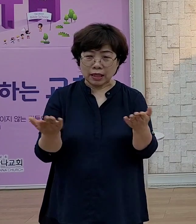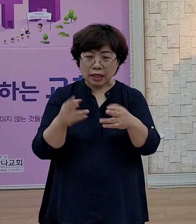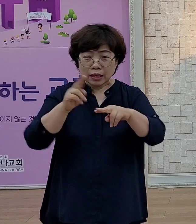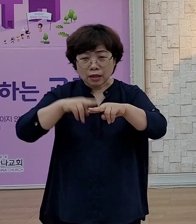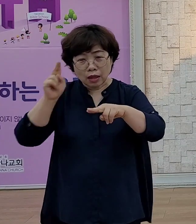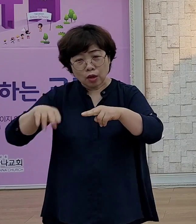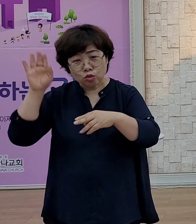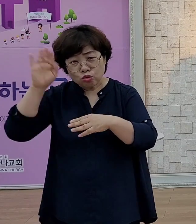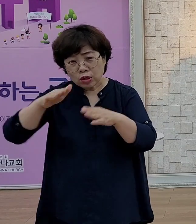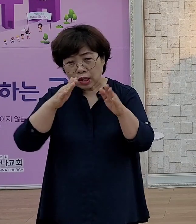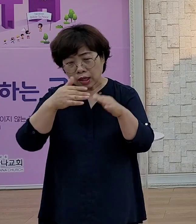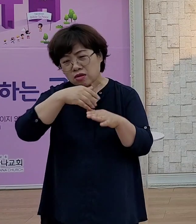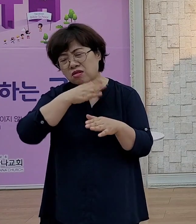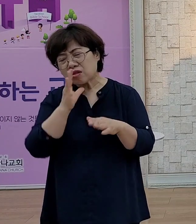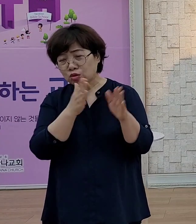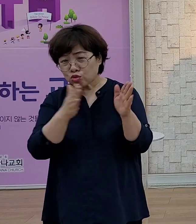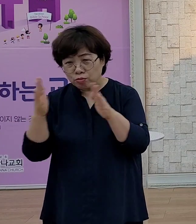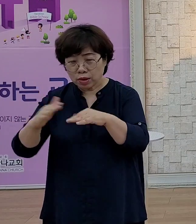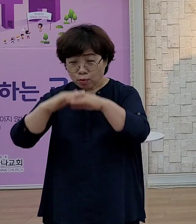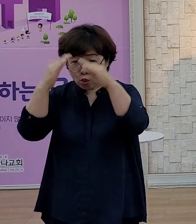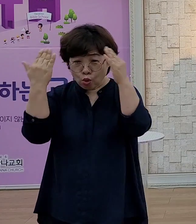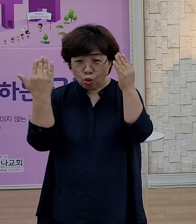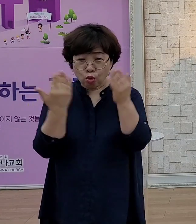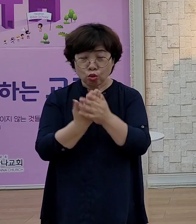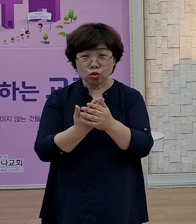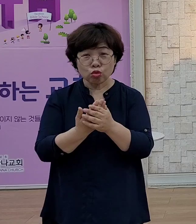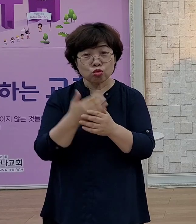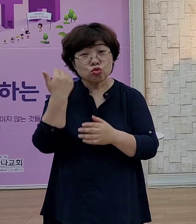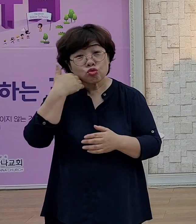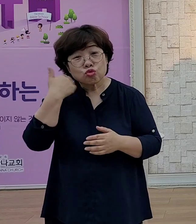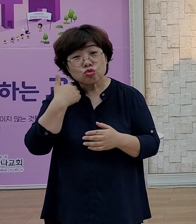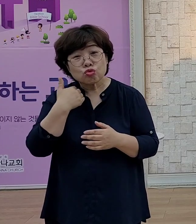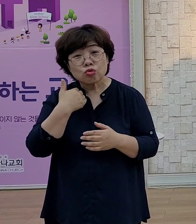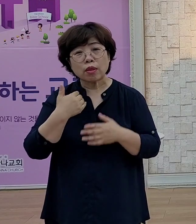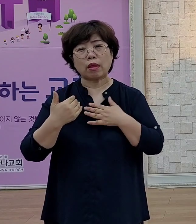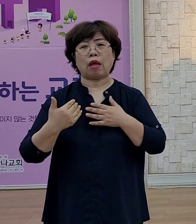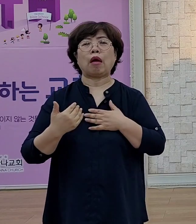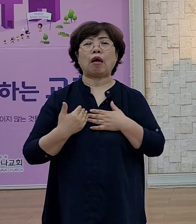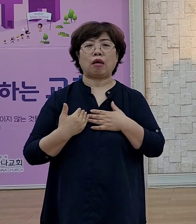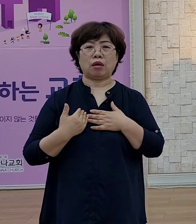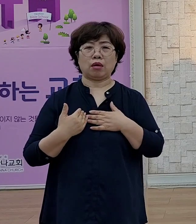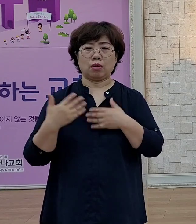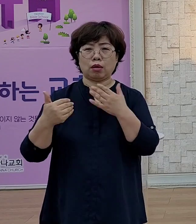준비도 전부 다 지금 누가 하십니까? 우리가 해요.